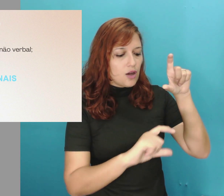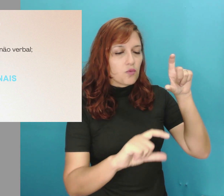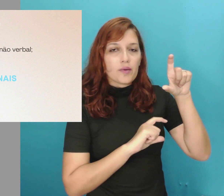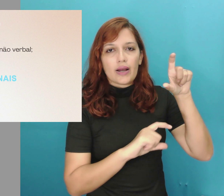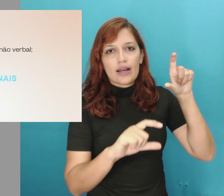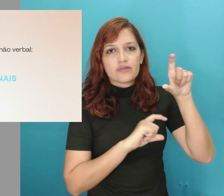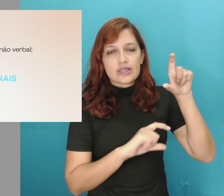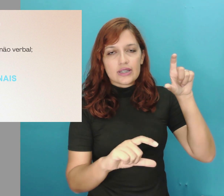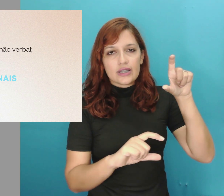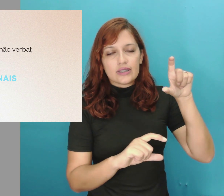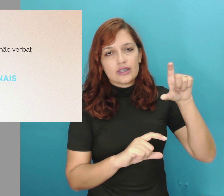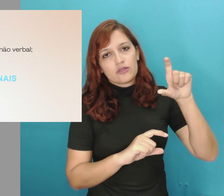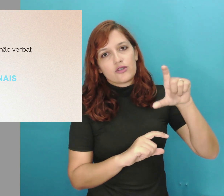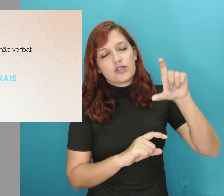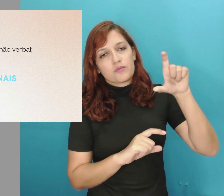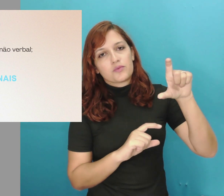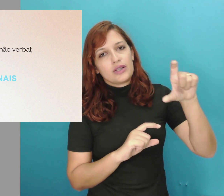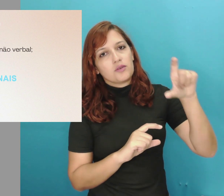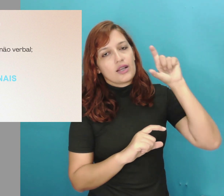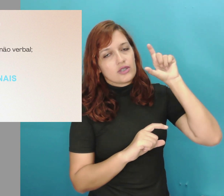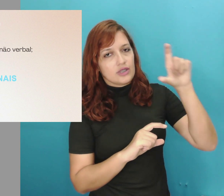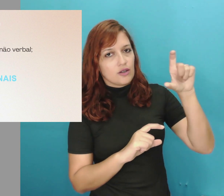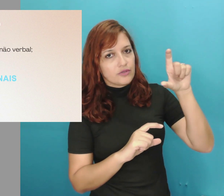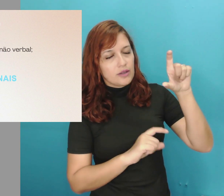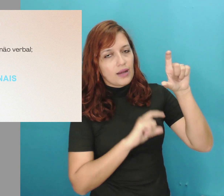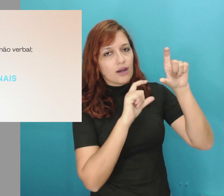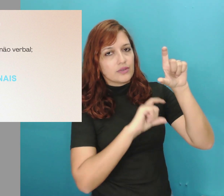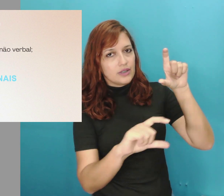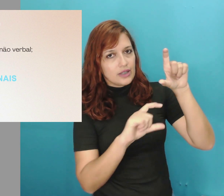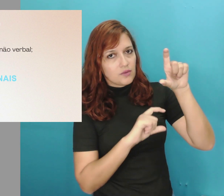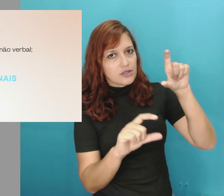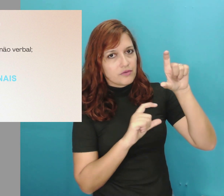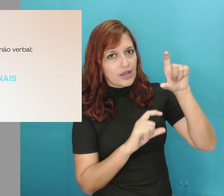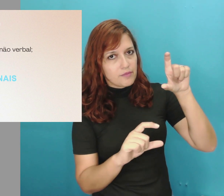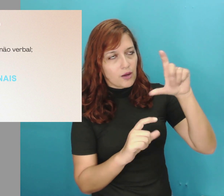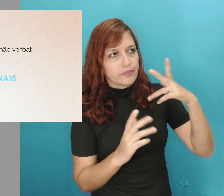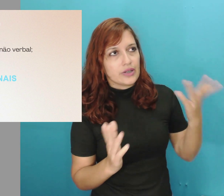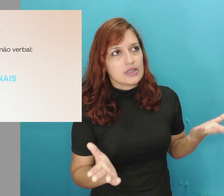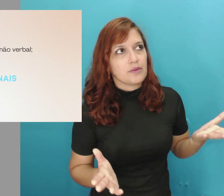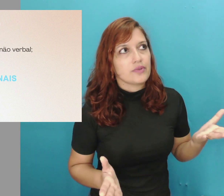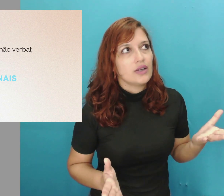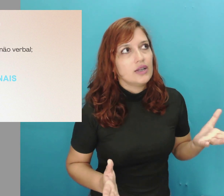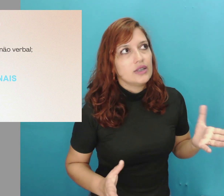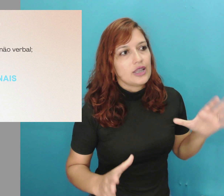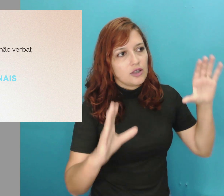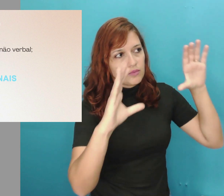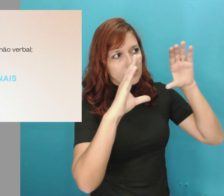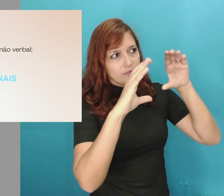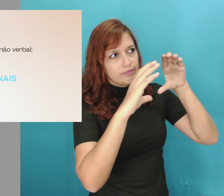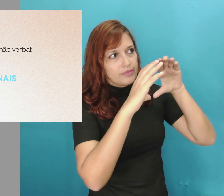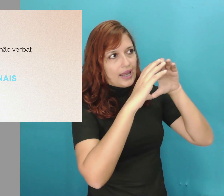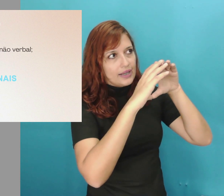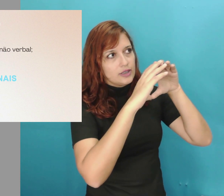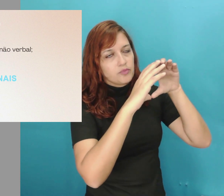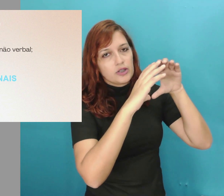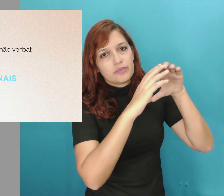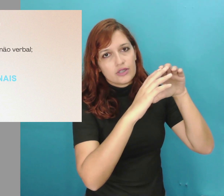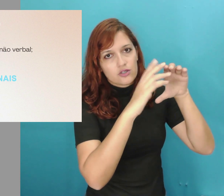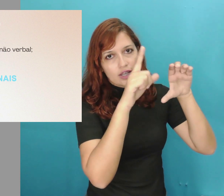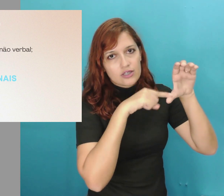alguma palavra escrita, então nós temos uma linguagem não verbal e a linguagem verbal. Por exemplo, tem uma placa de proibido